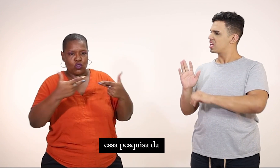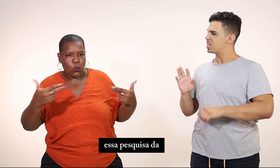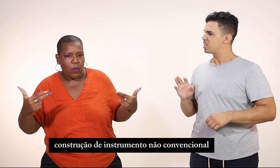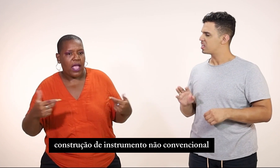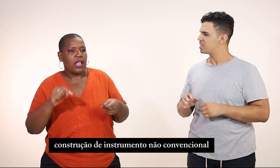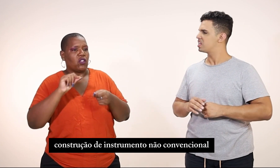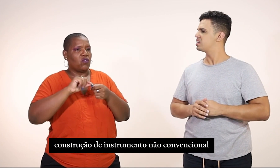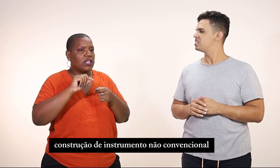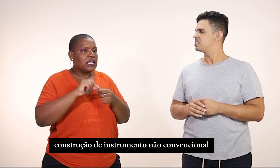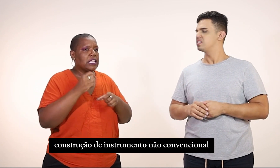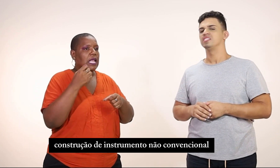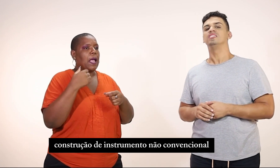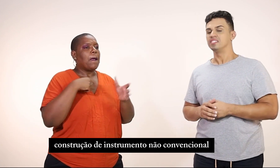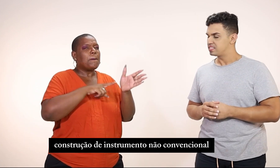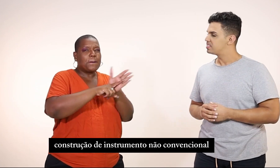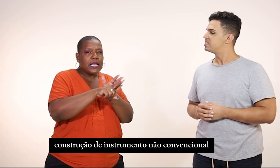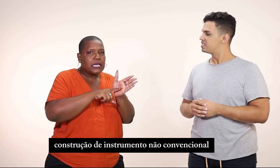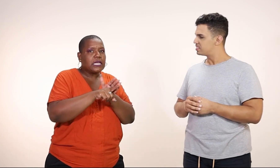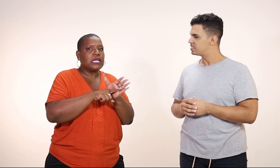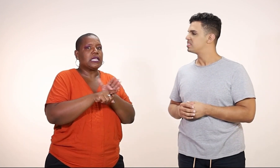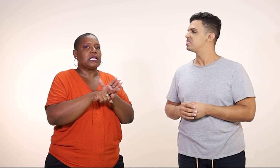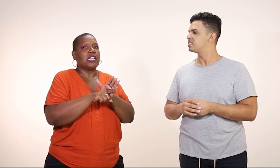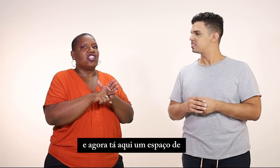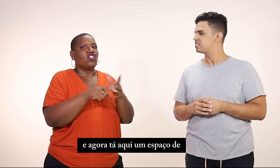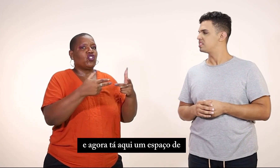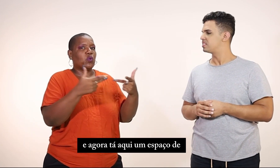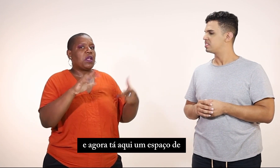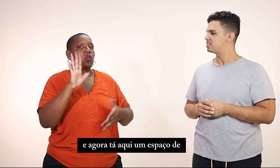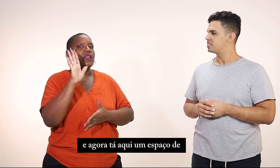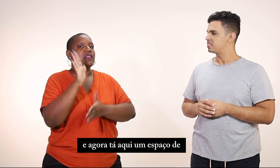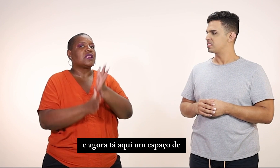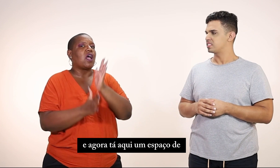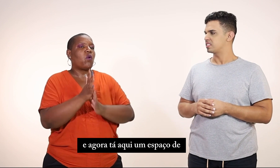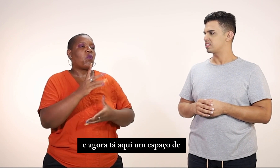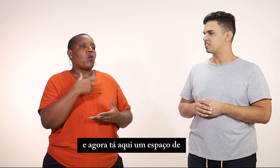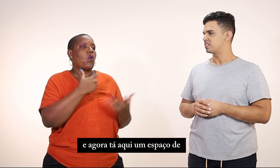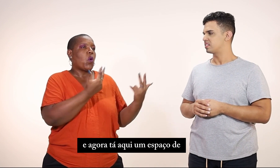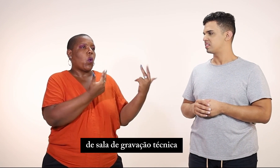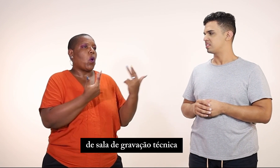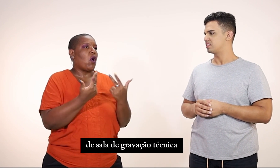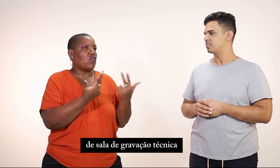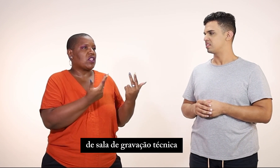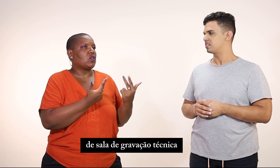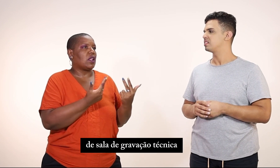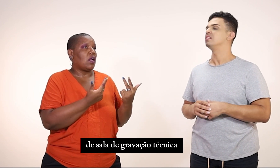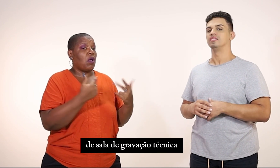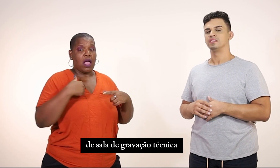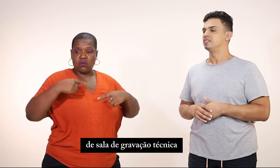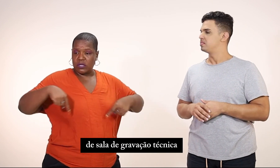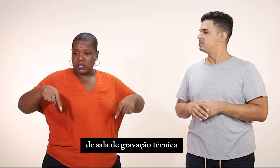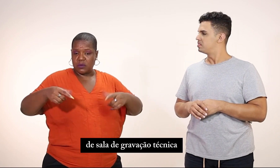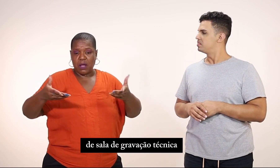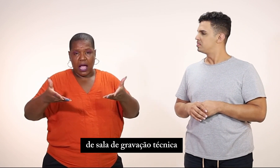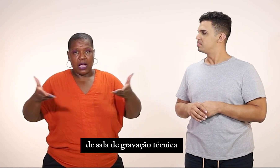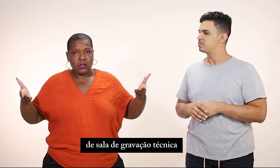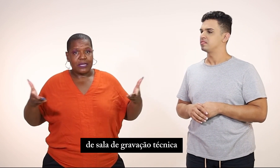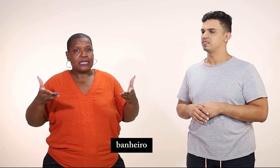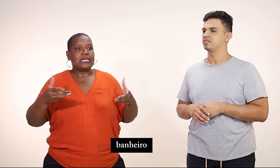da construção de instrumento não convencional. E agora tá aqui um espaço de sala de gravação, técnica,